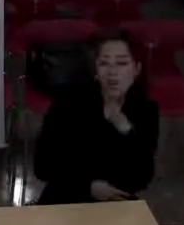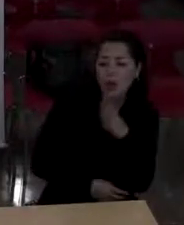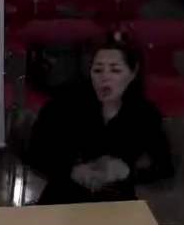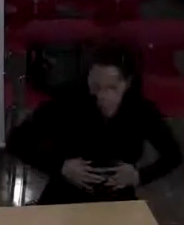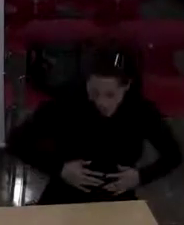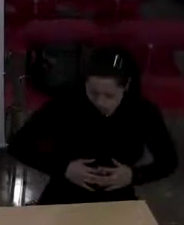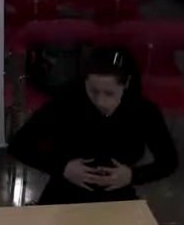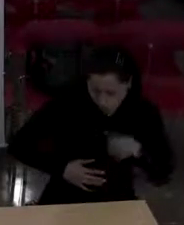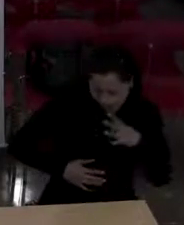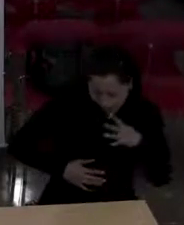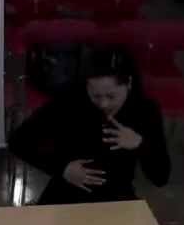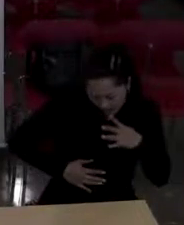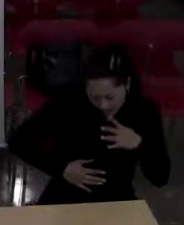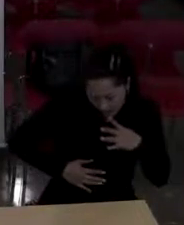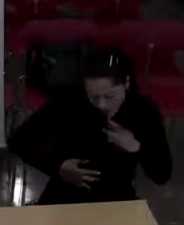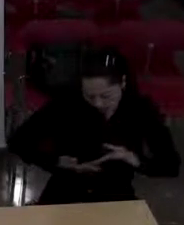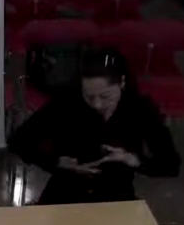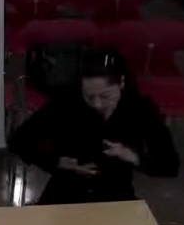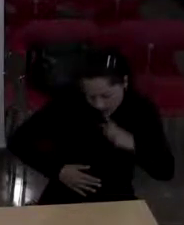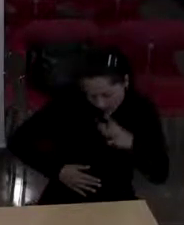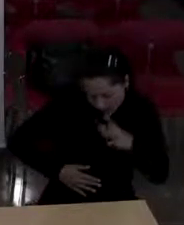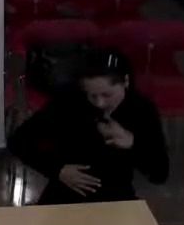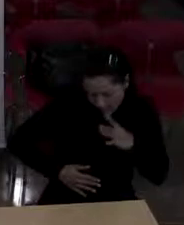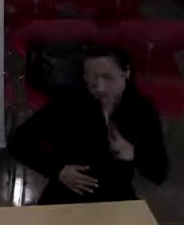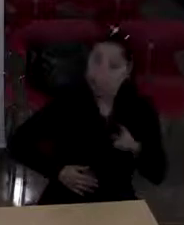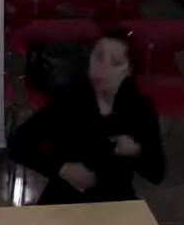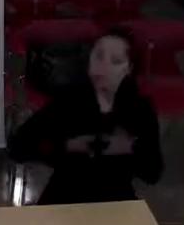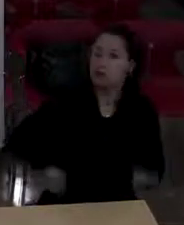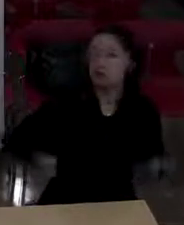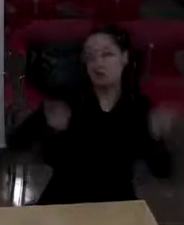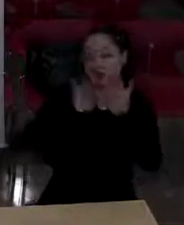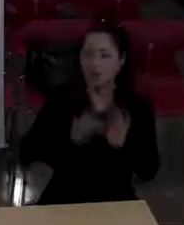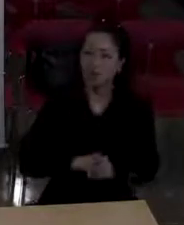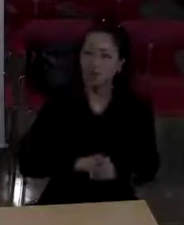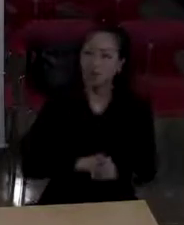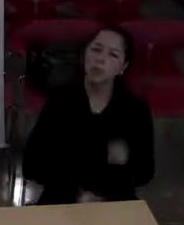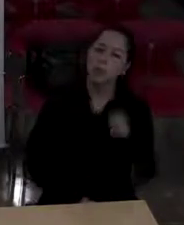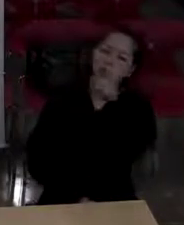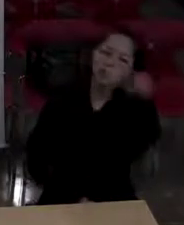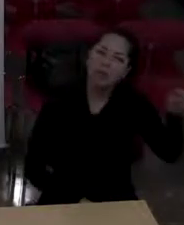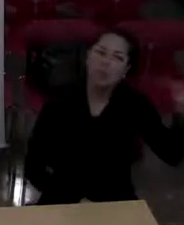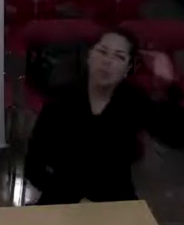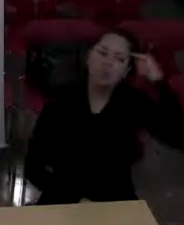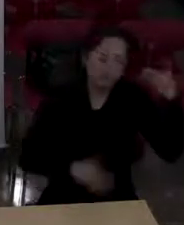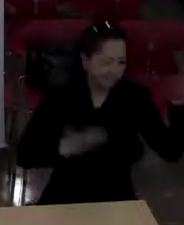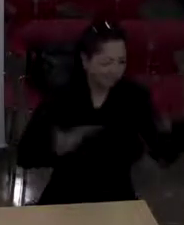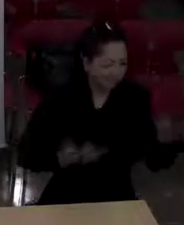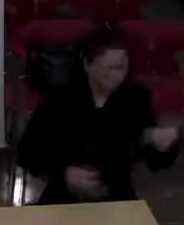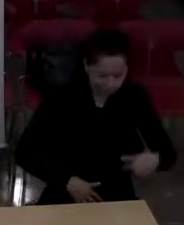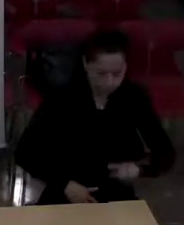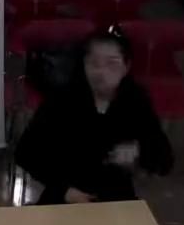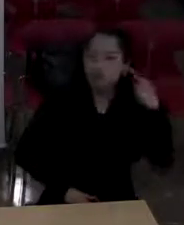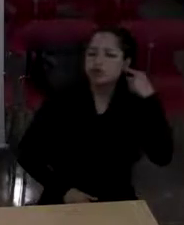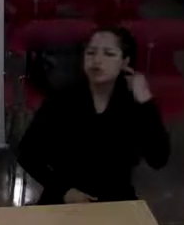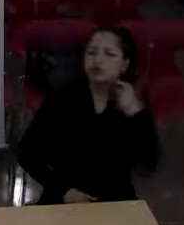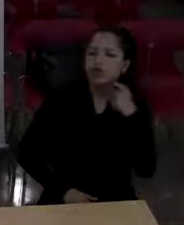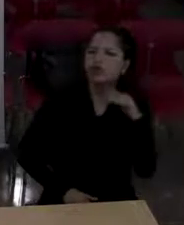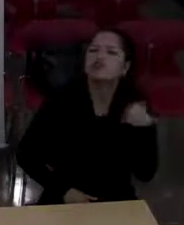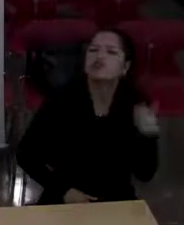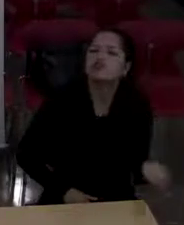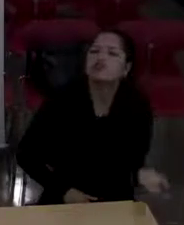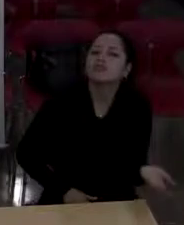pero si ya viene el bebé sordo, ¿cómo van a decir de la parte auditiva? Sabemos y reconocemos